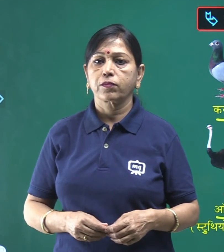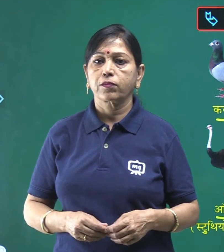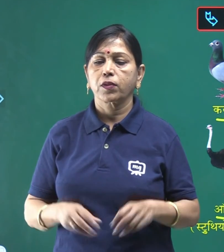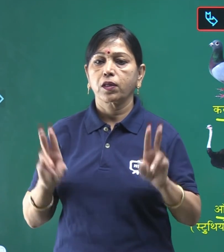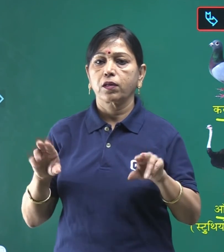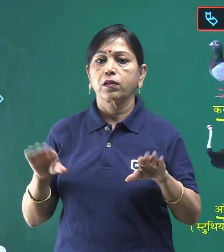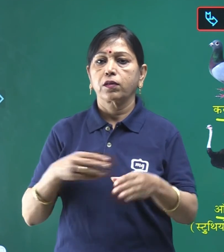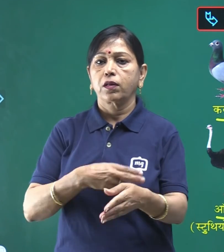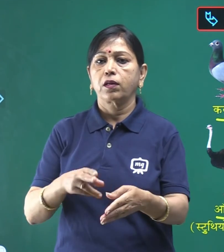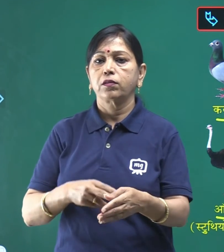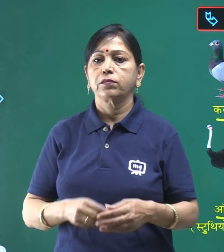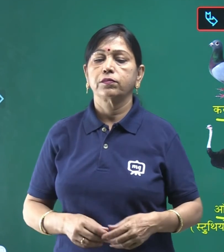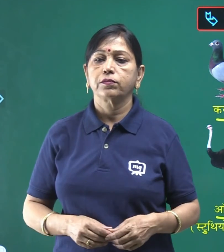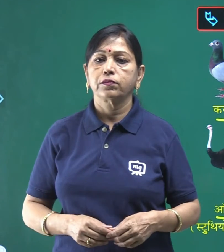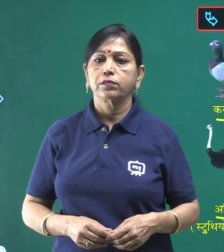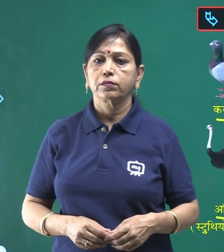ऑर्चिड,